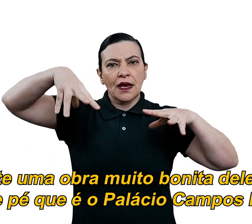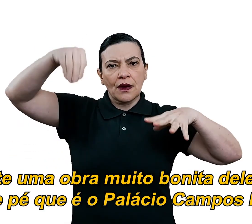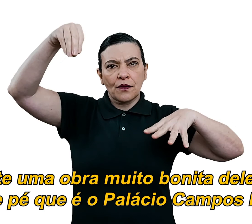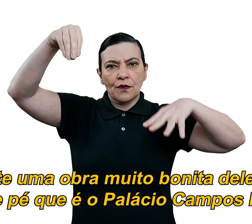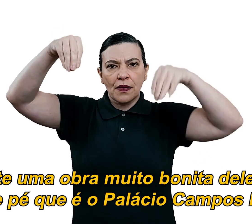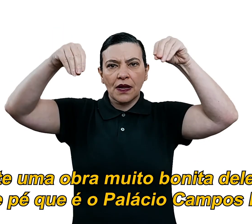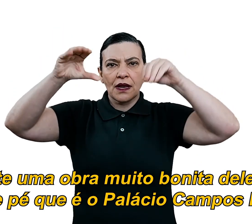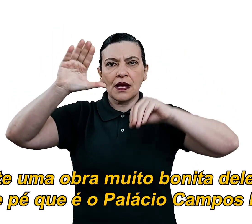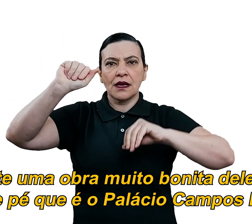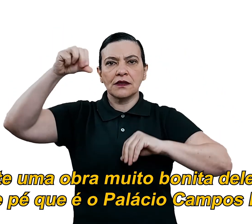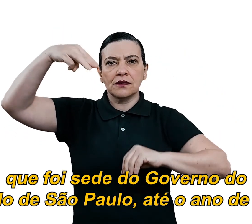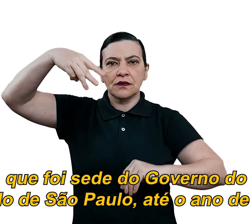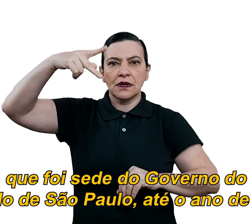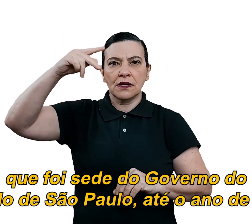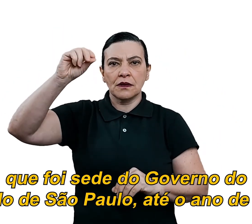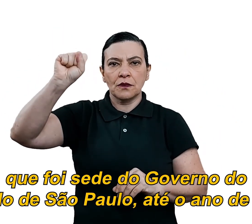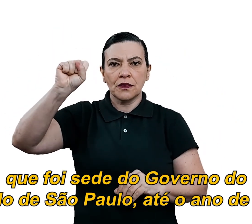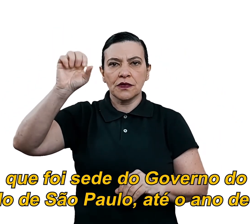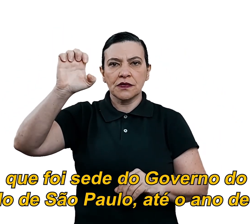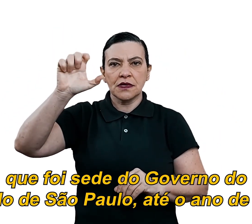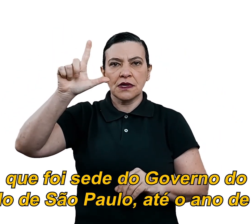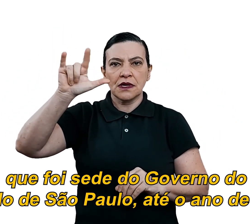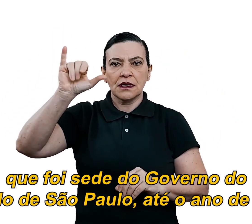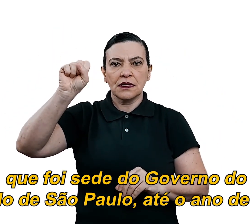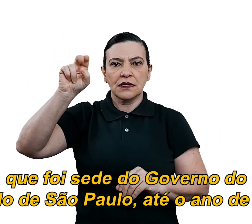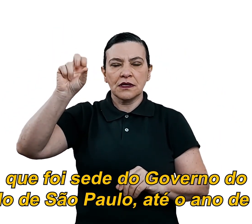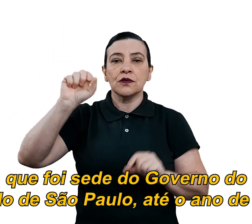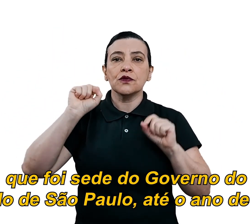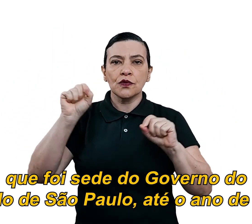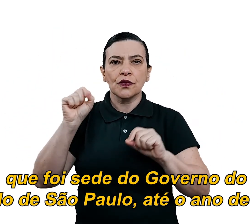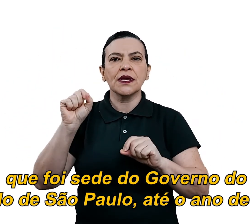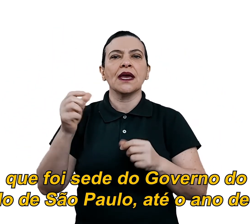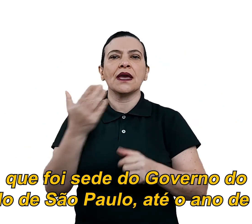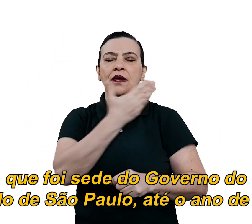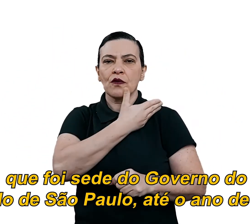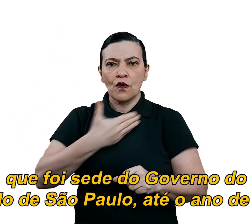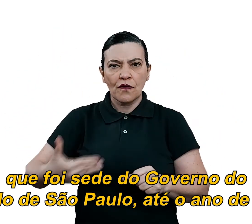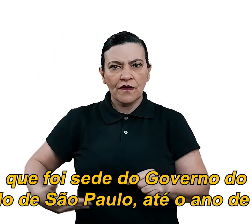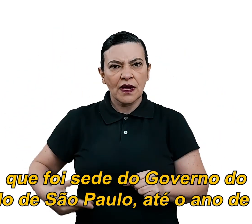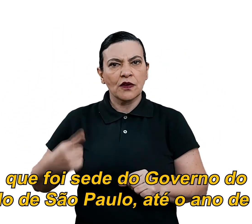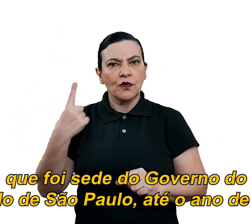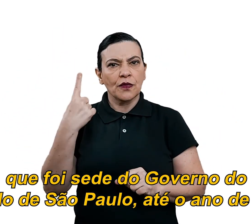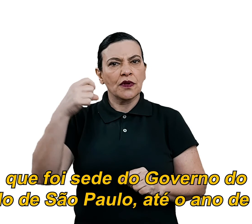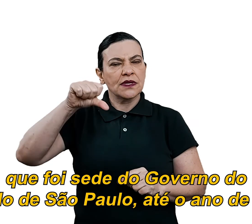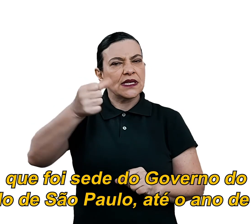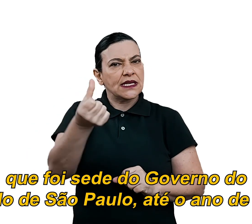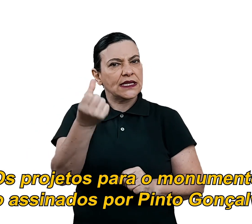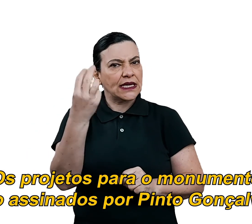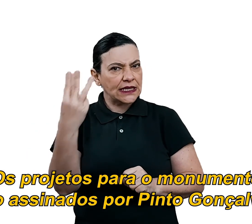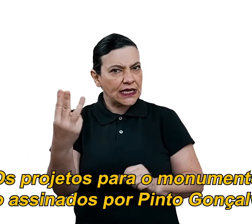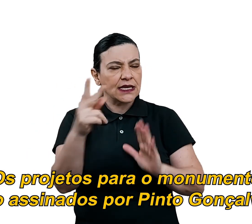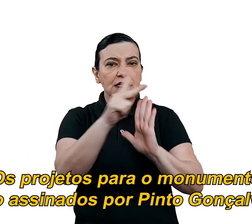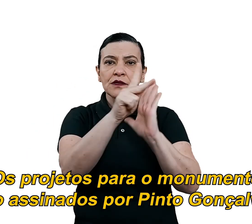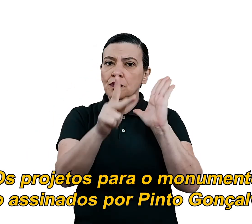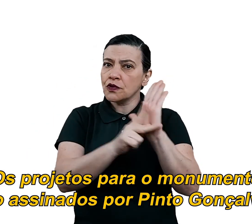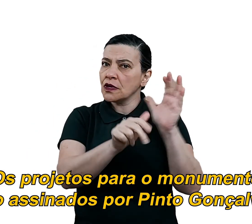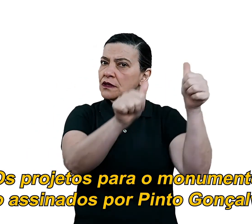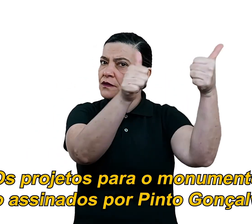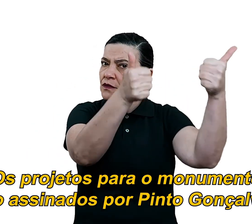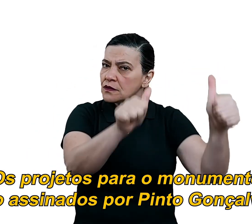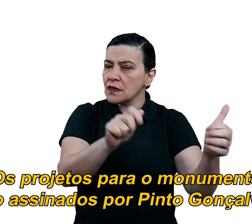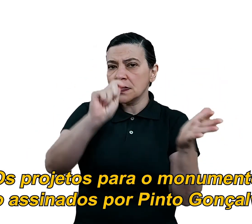o Palácio Campos Elíseos, que foi sede do governo do estado de São Paulo até acho que o ano de 1963. Os projetos